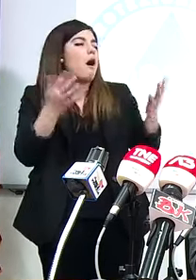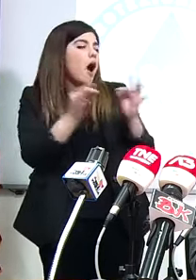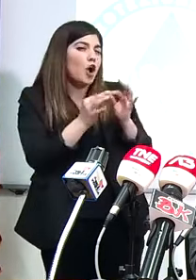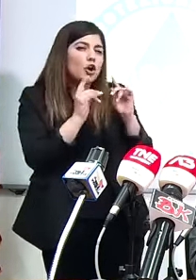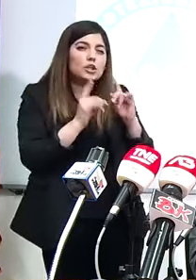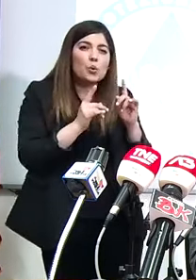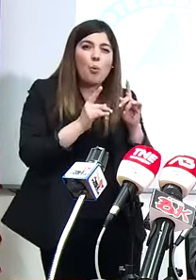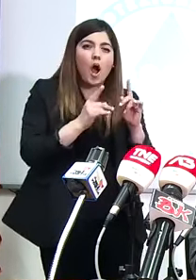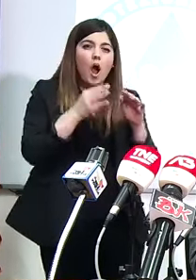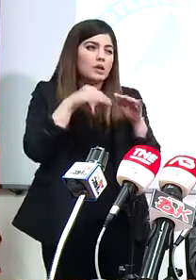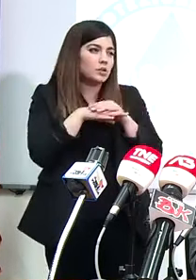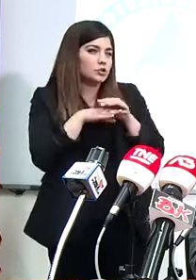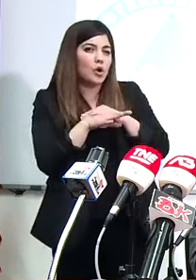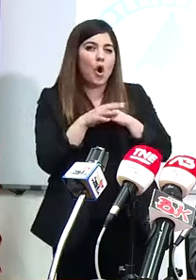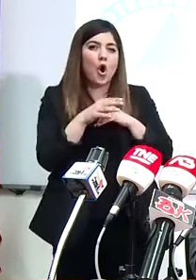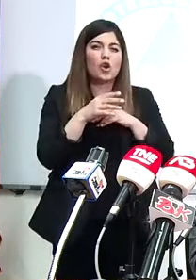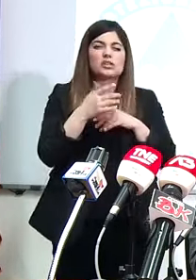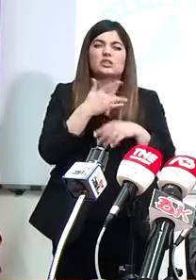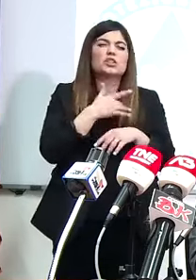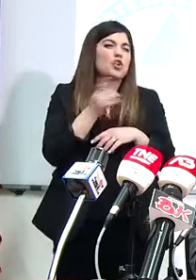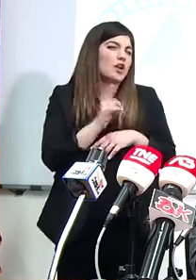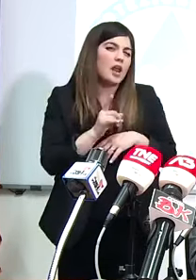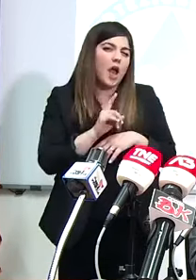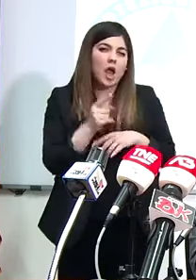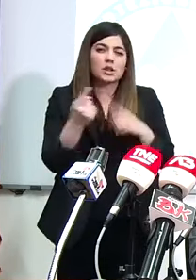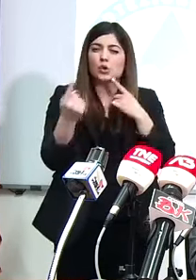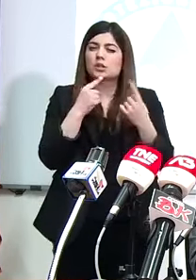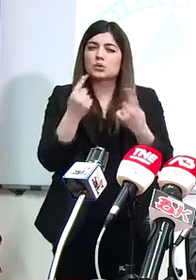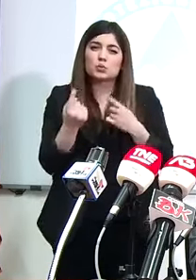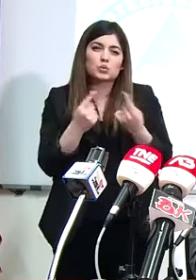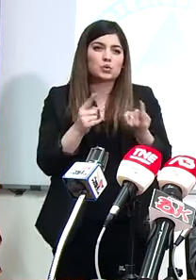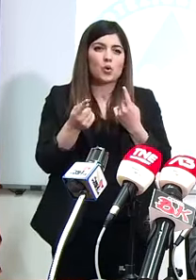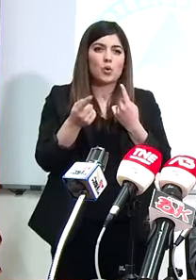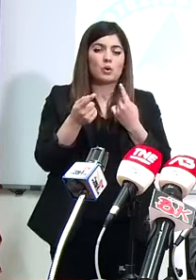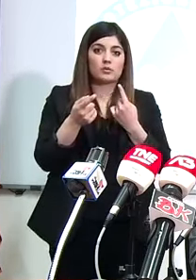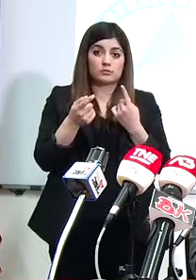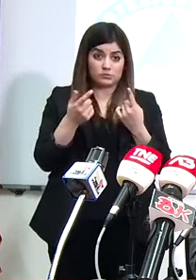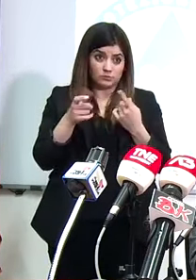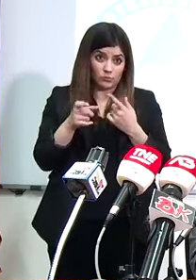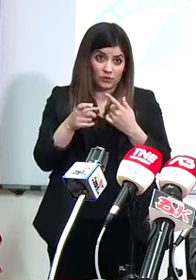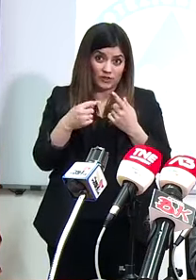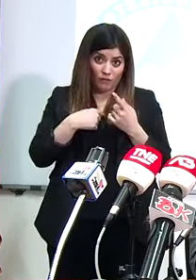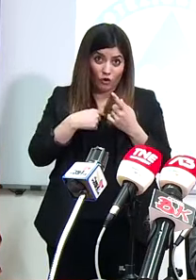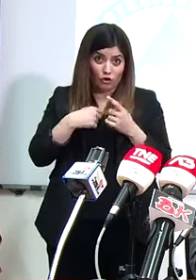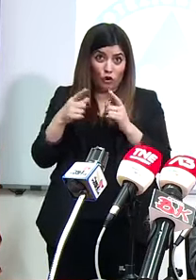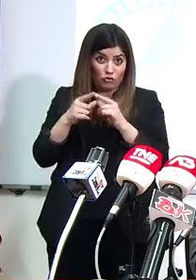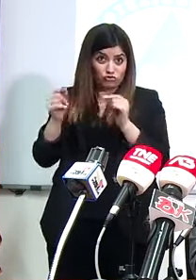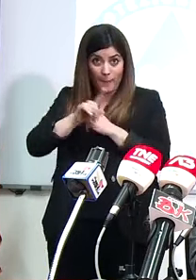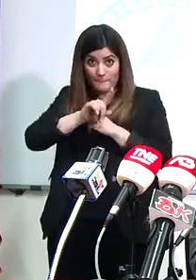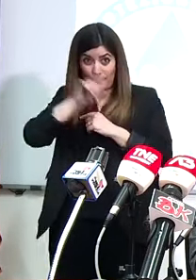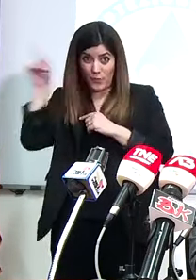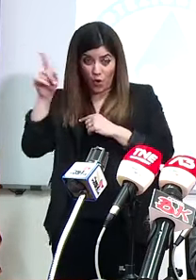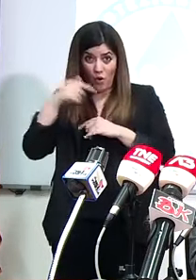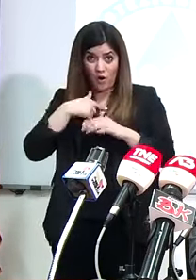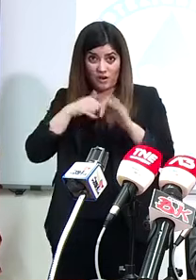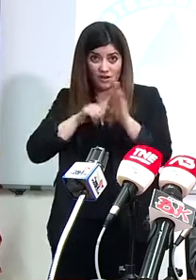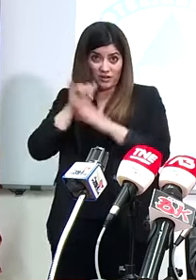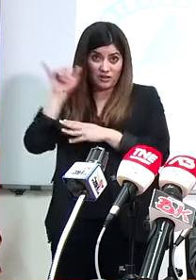internazionale poco etico andare a discutere perché io poi presi andai vi ricordo che andai in giappone e lì in consiglio regionale